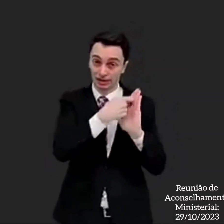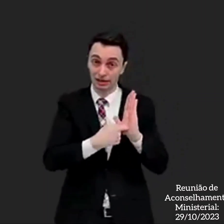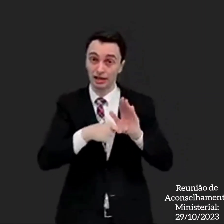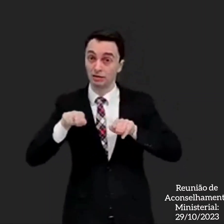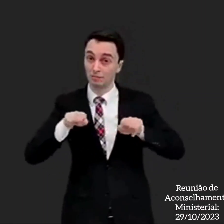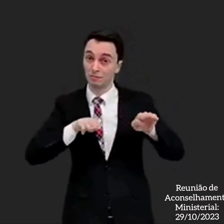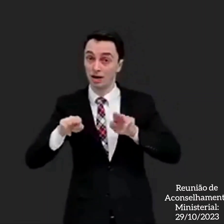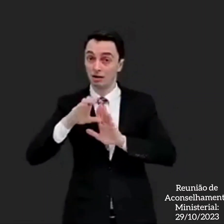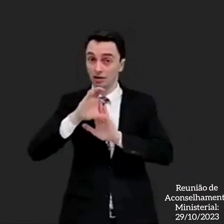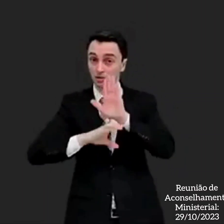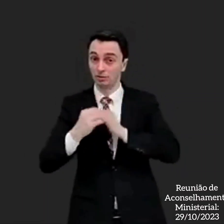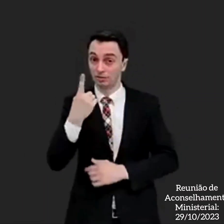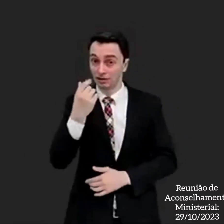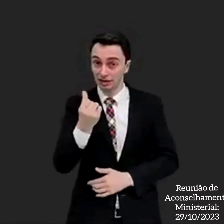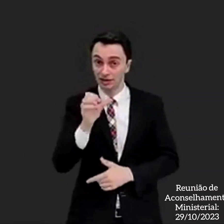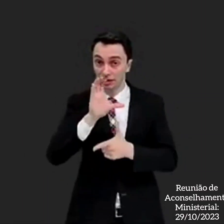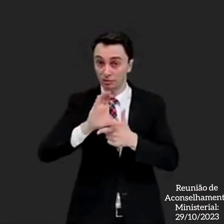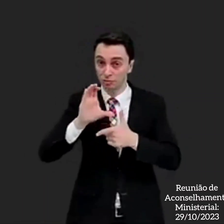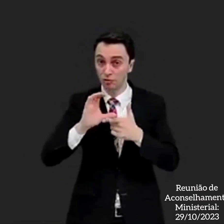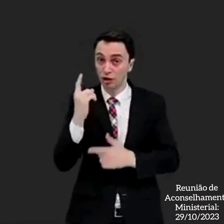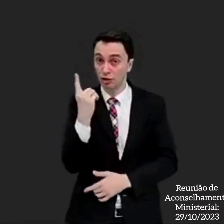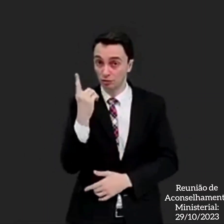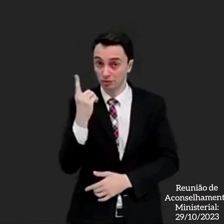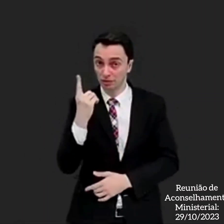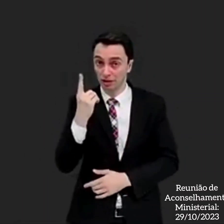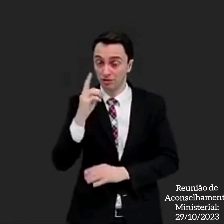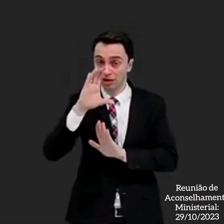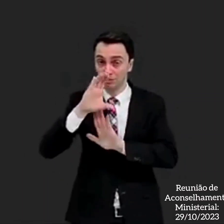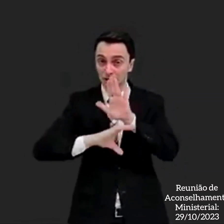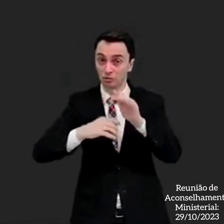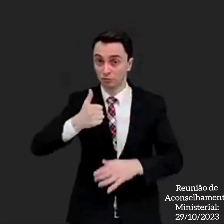Coríntios 12, 1 a 11,